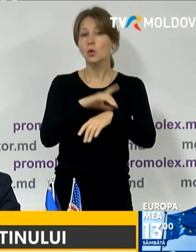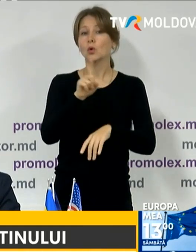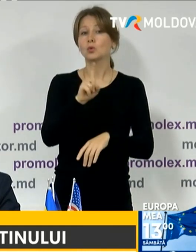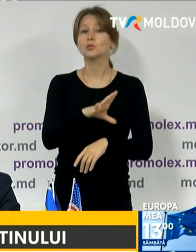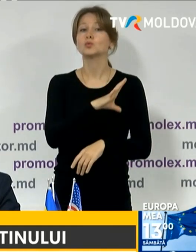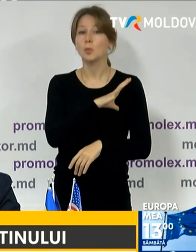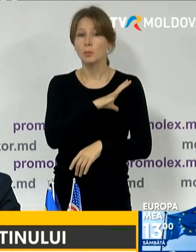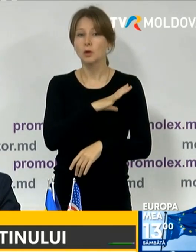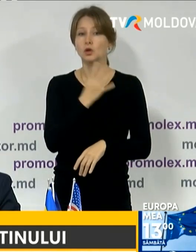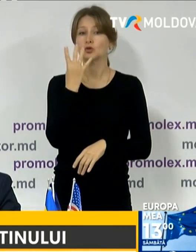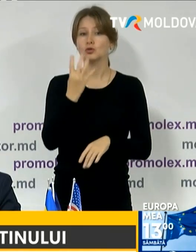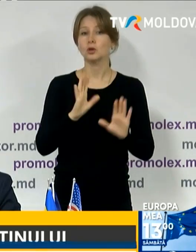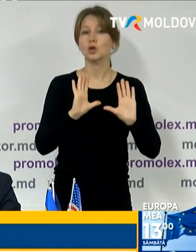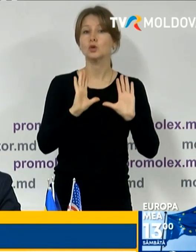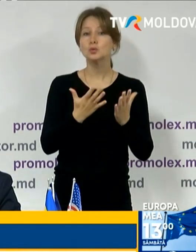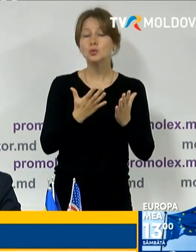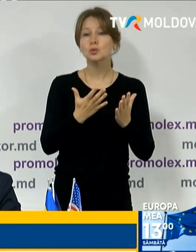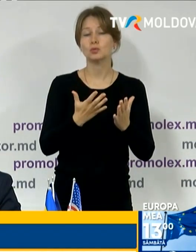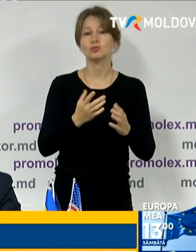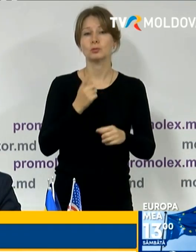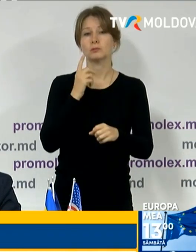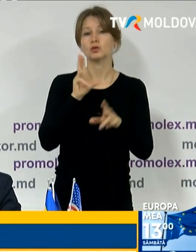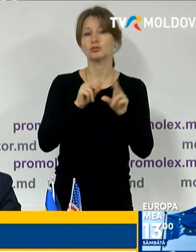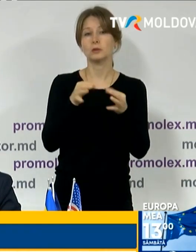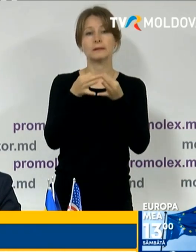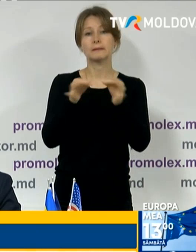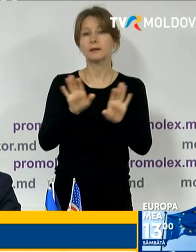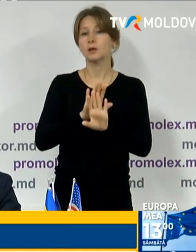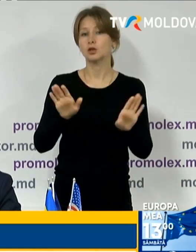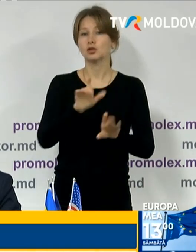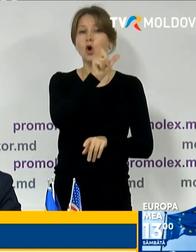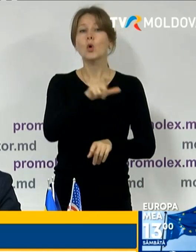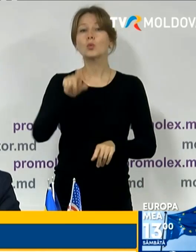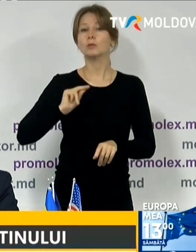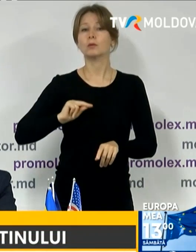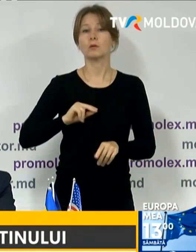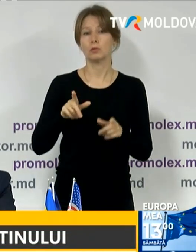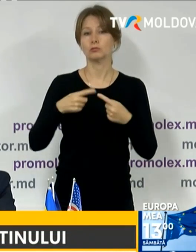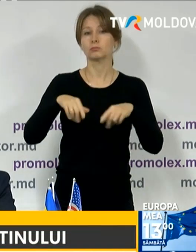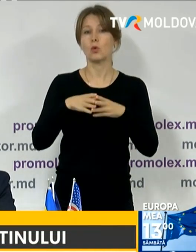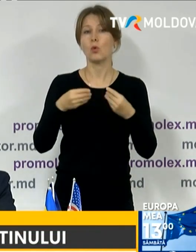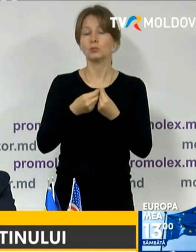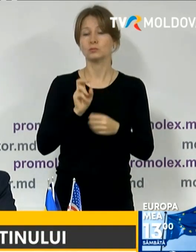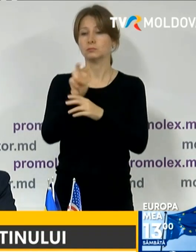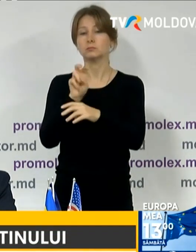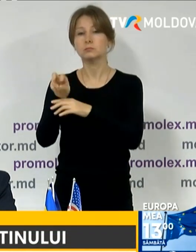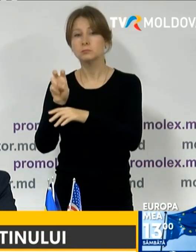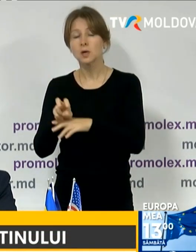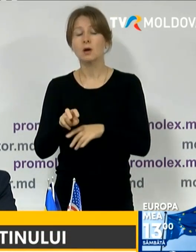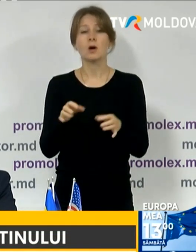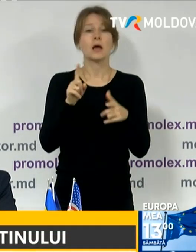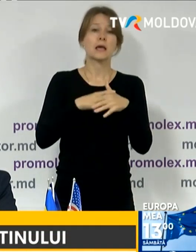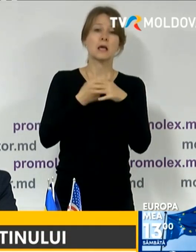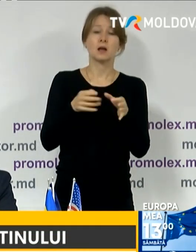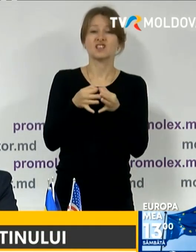cu regret 4 cazuri de restricționare a accesului observatorilor sau de obstrucționare a procesului de observare liberă